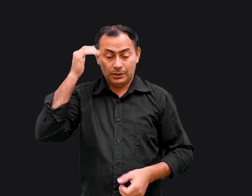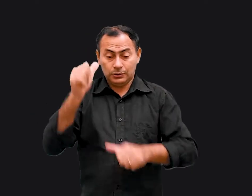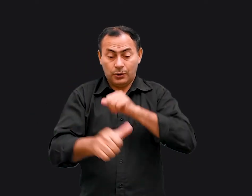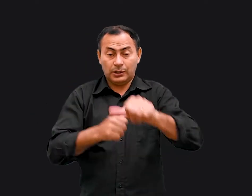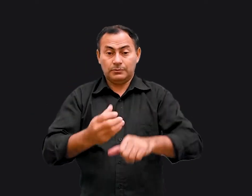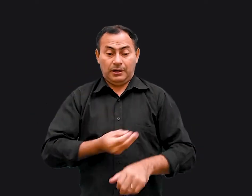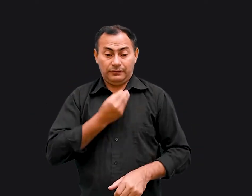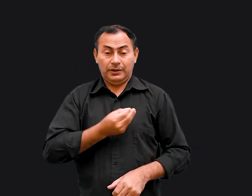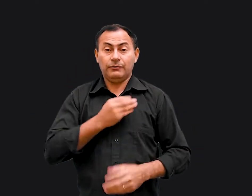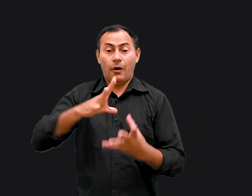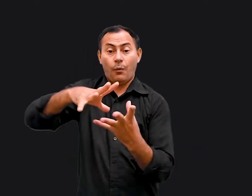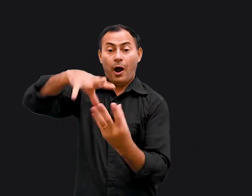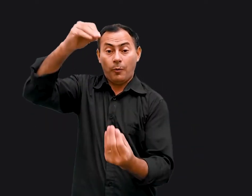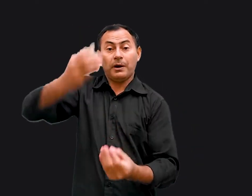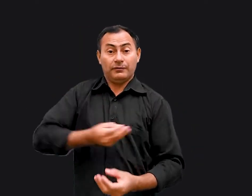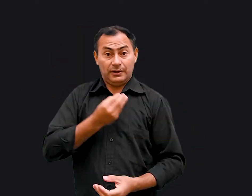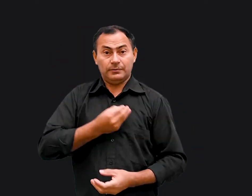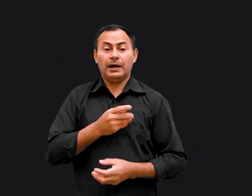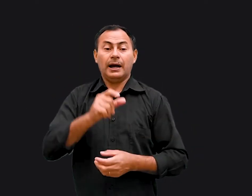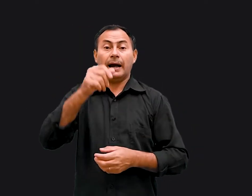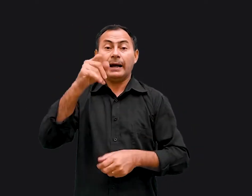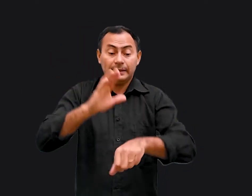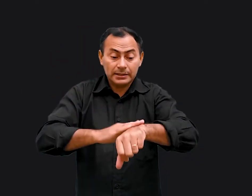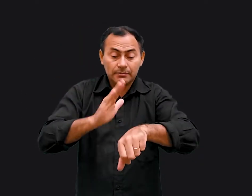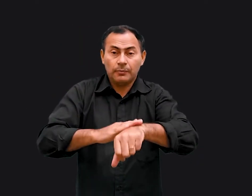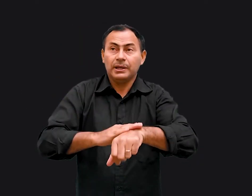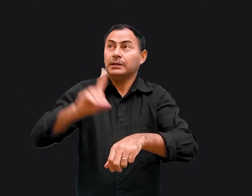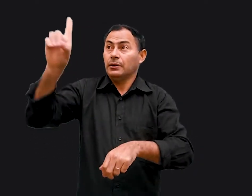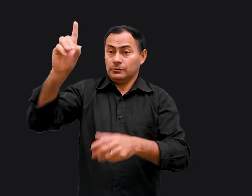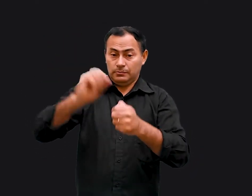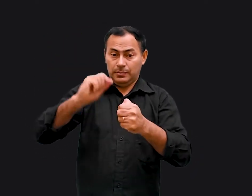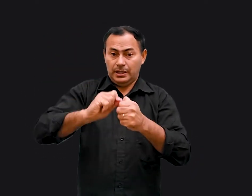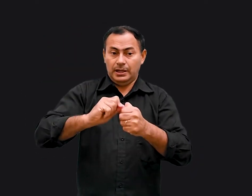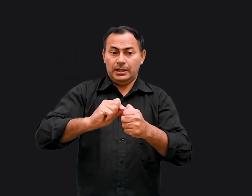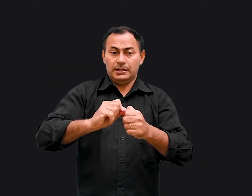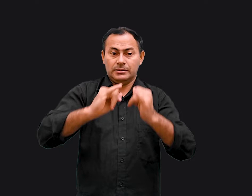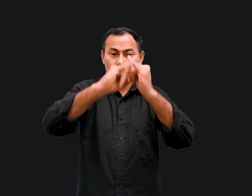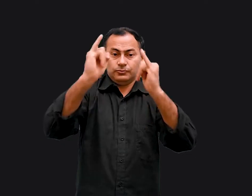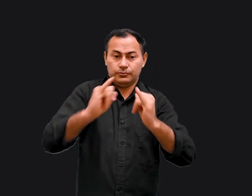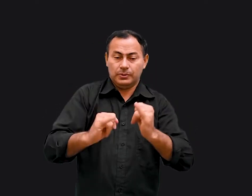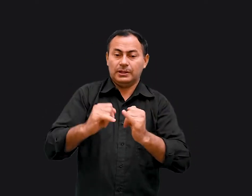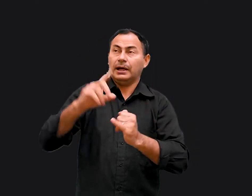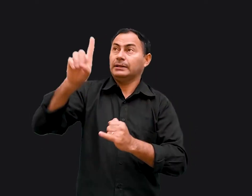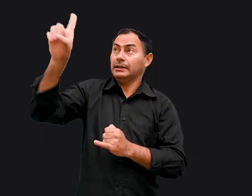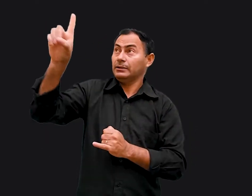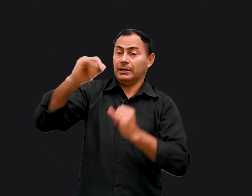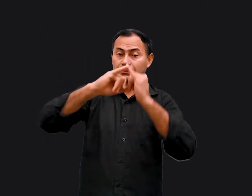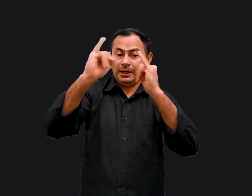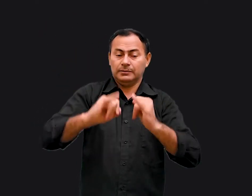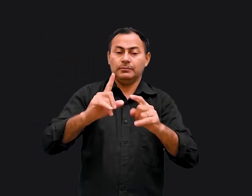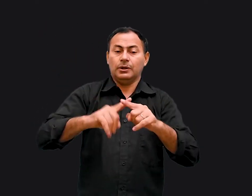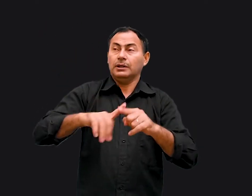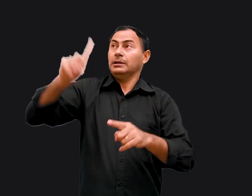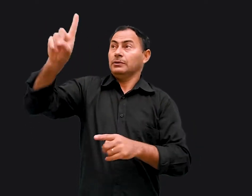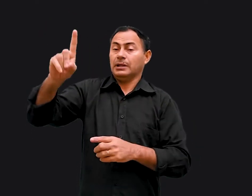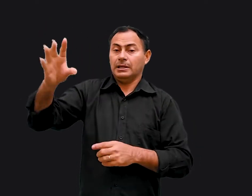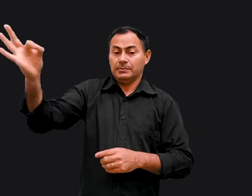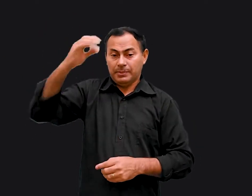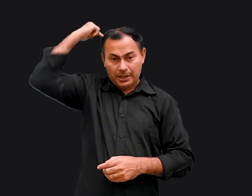vivo aí. Foi exatamente aí que Deus criou o homem à sua imagem e semelhança, porque Deus é espiritual. Se pensarmos